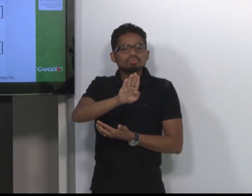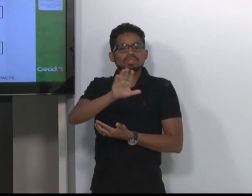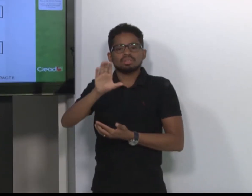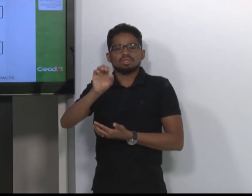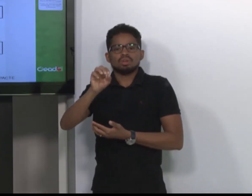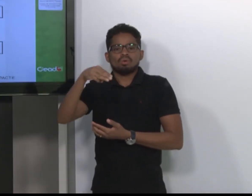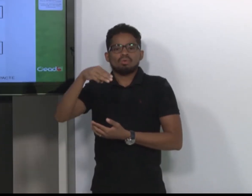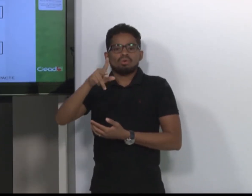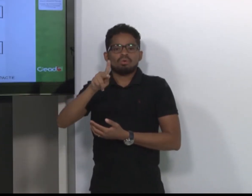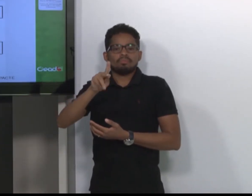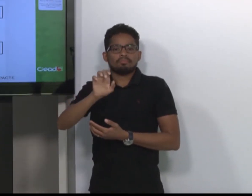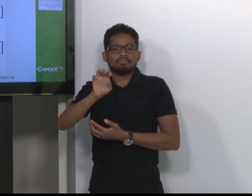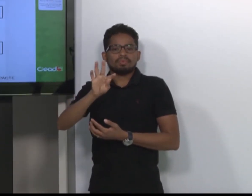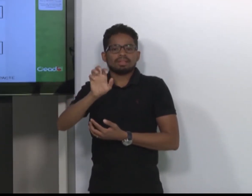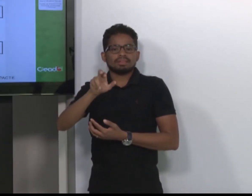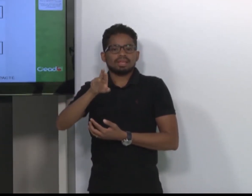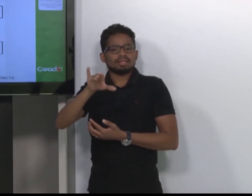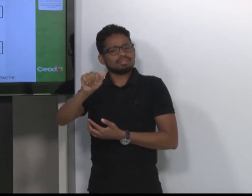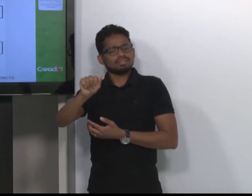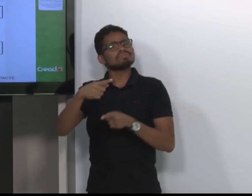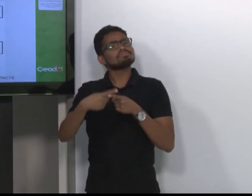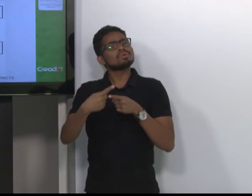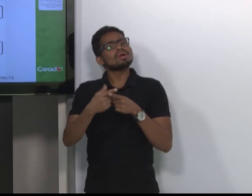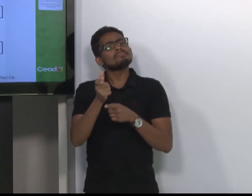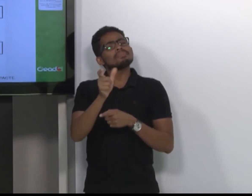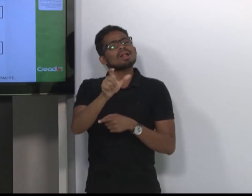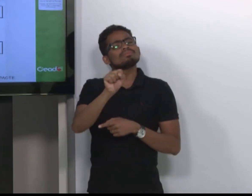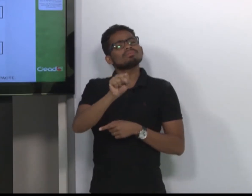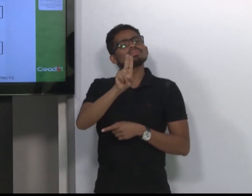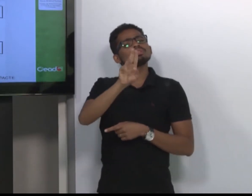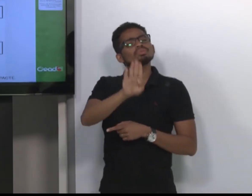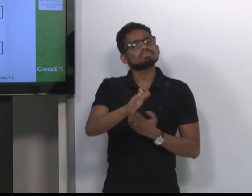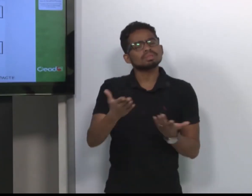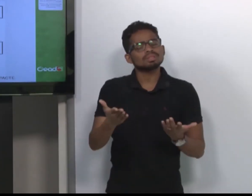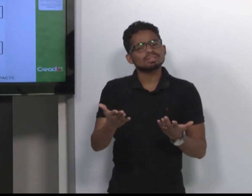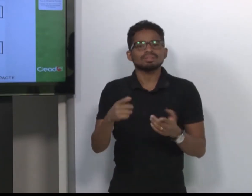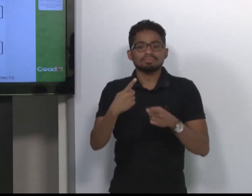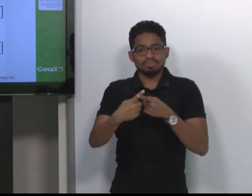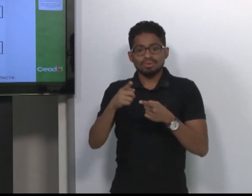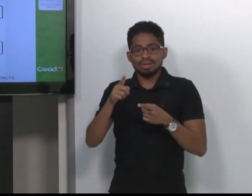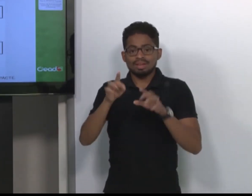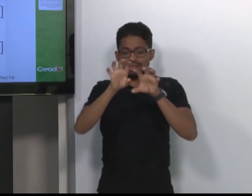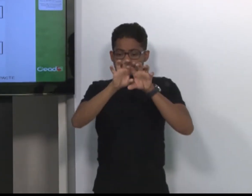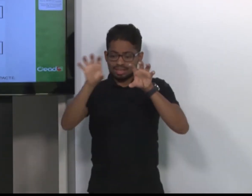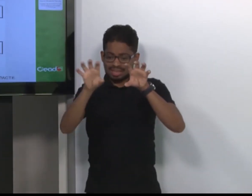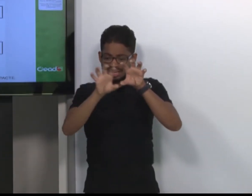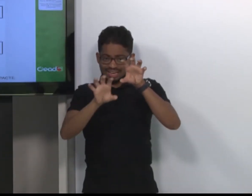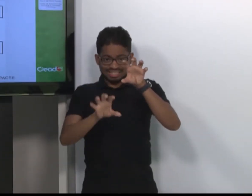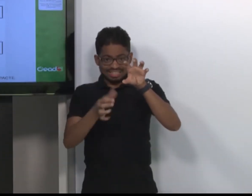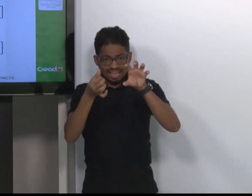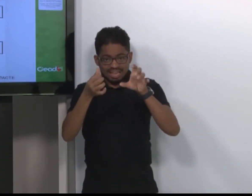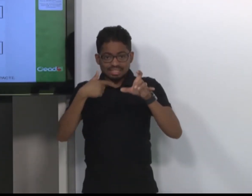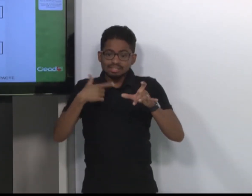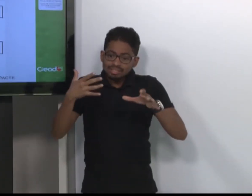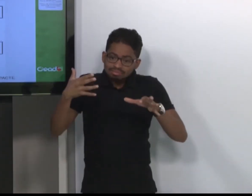A subcompetência. Percebam essa palavra, subcompetência. Eu tenho